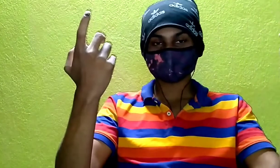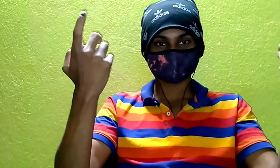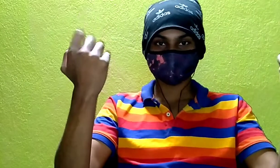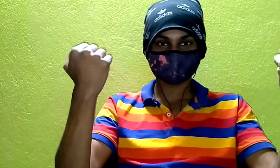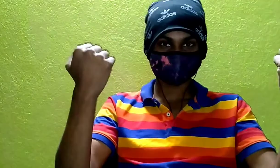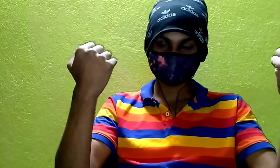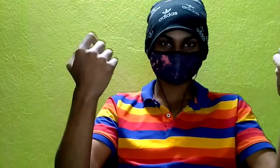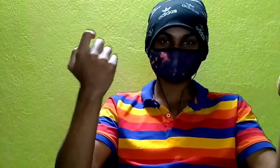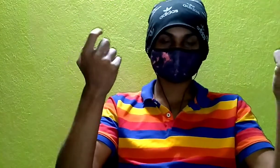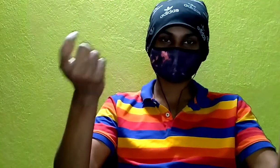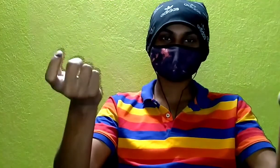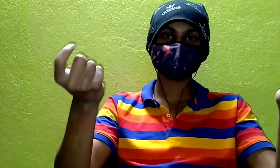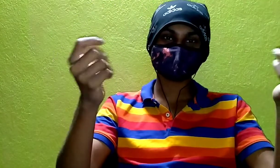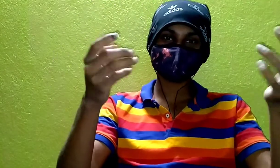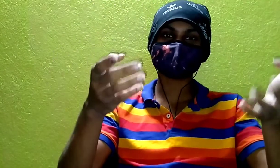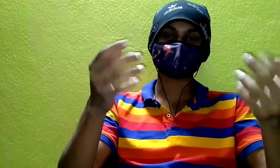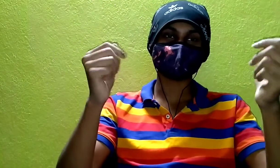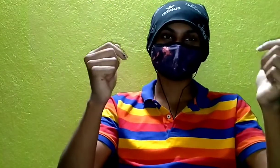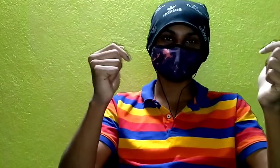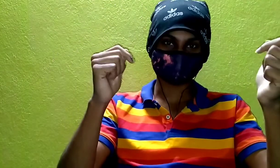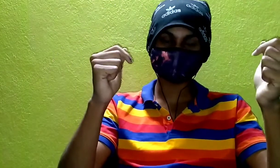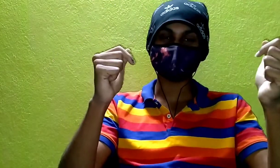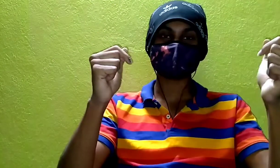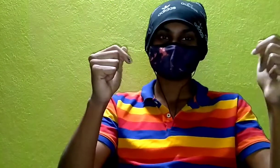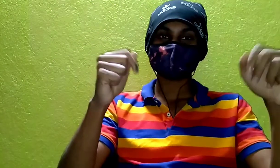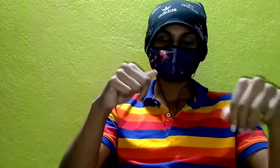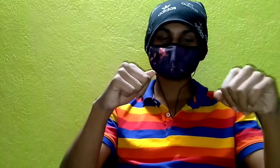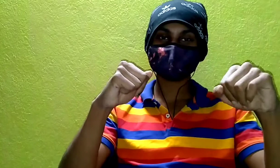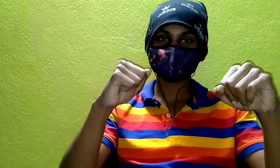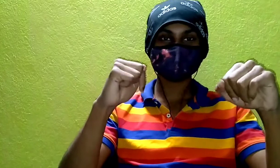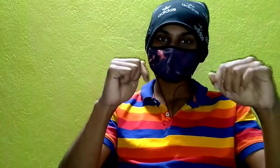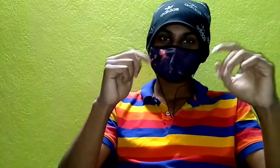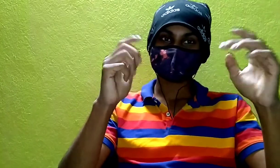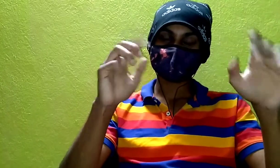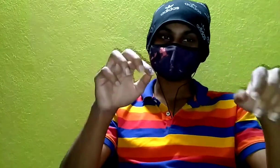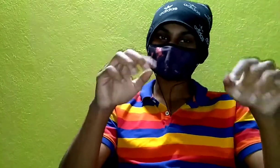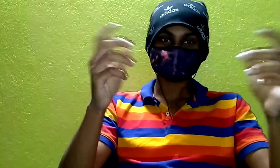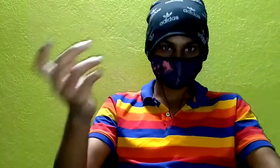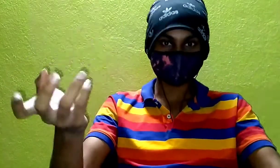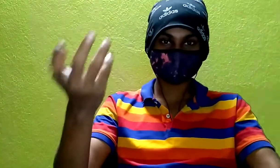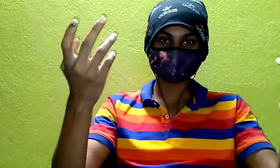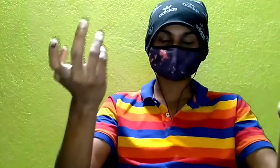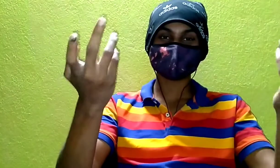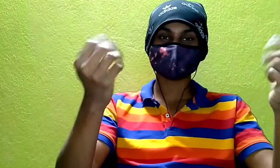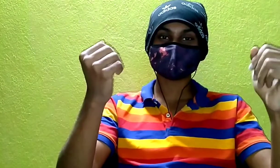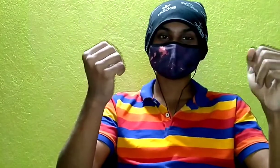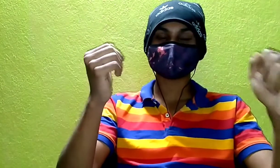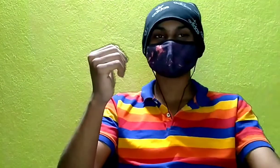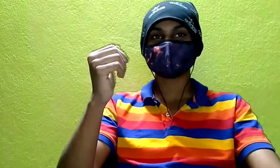होंगे ऐसी कोई पढ़ा नहीं है इसलिए जब ऑनलाइन फ्री शक्कर मैं खुद भी क्यों ऑनलाइन होगा तो हम नहीं दूंगा उसकी ऑफलाइन हो जाओ